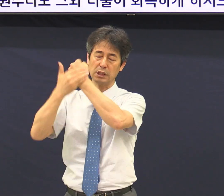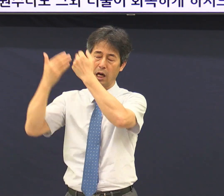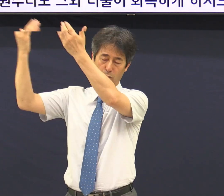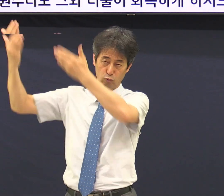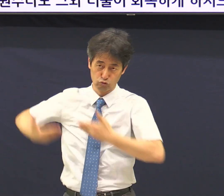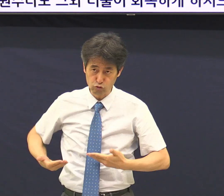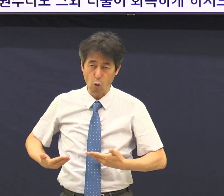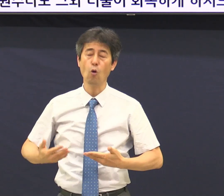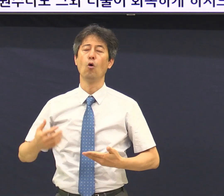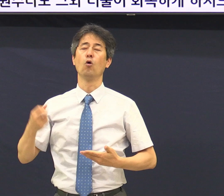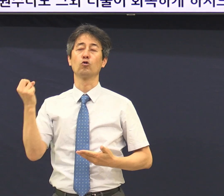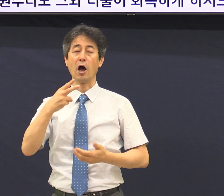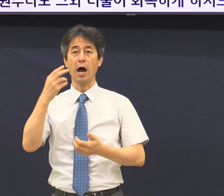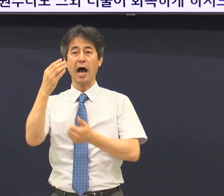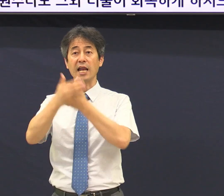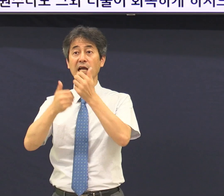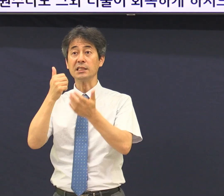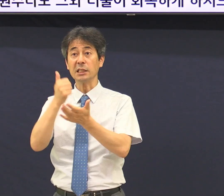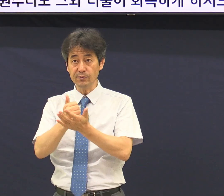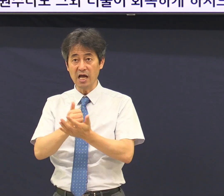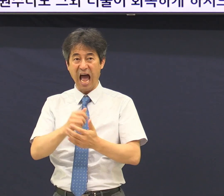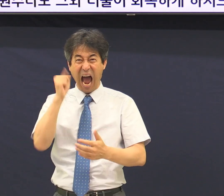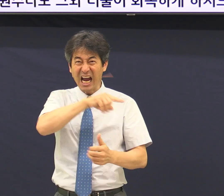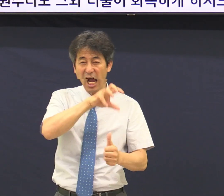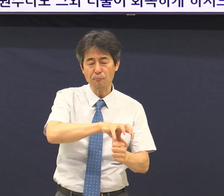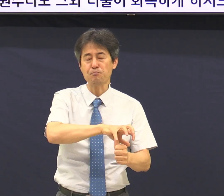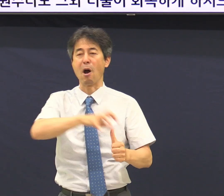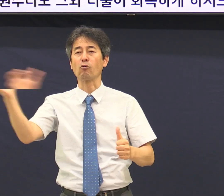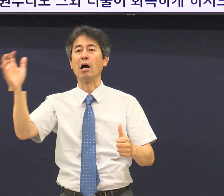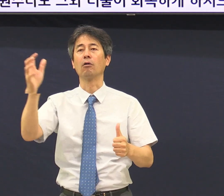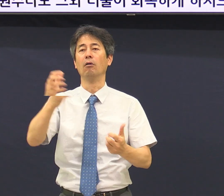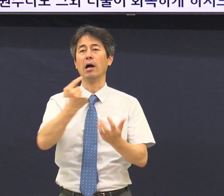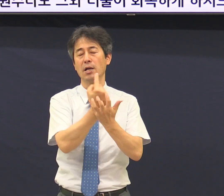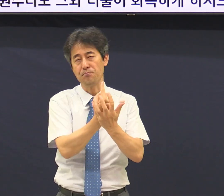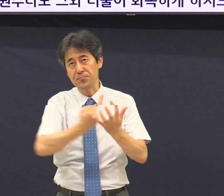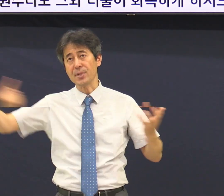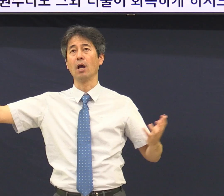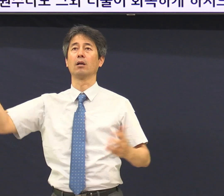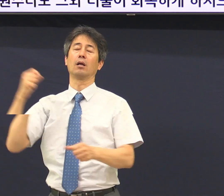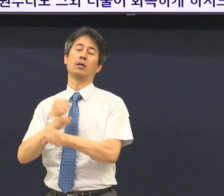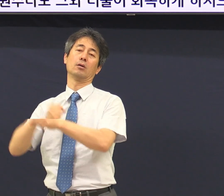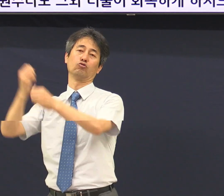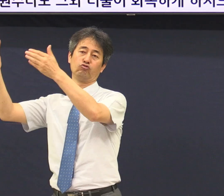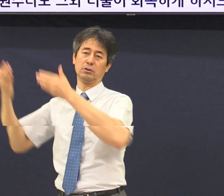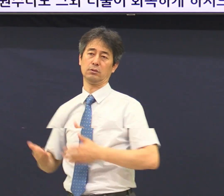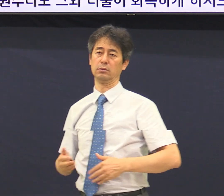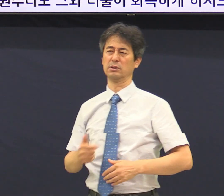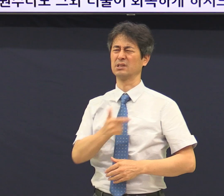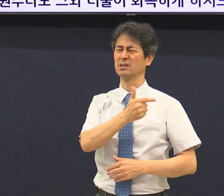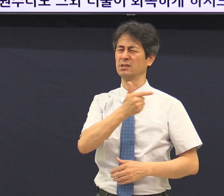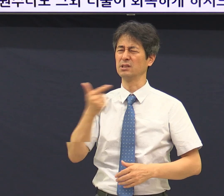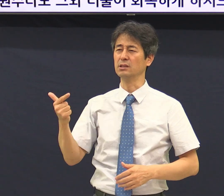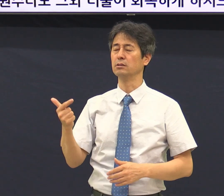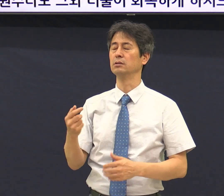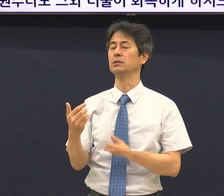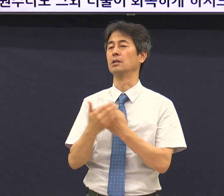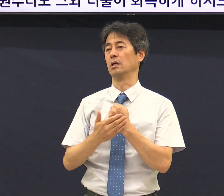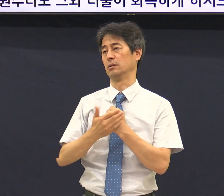관계 속에서 화목하게 되고 하나님의 복이 임하며 하나님께서 악을 벗어나고 피할 수 있게 이끌어 주시는